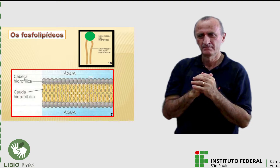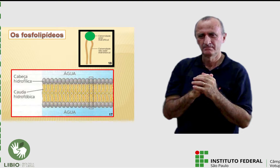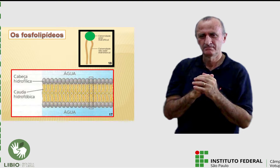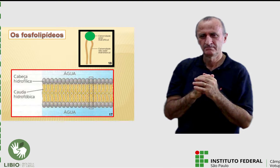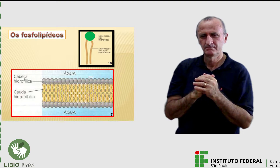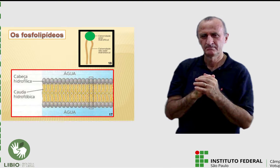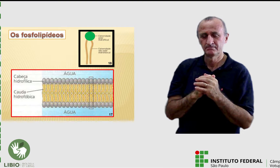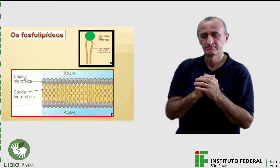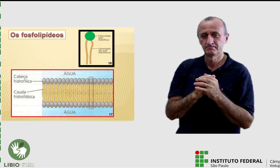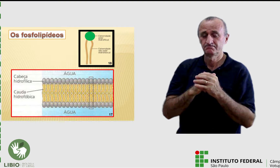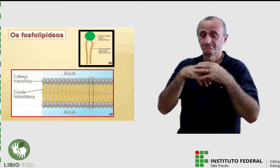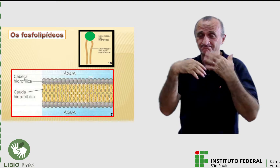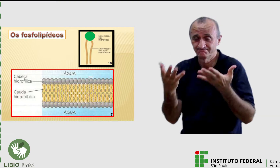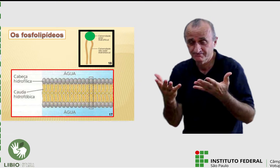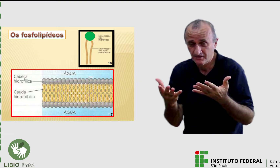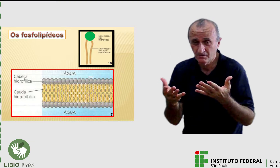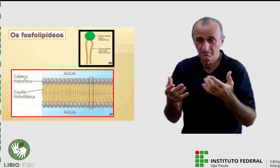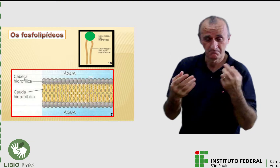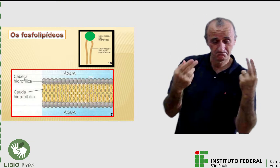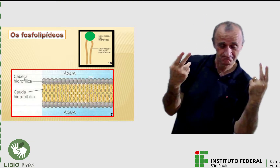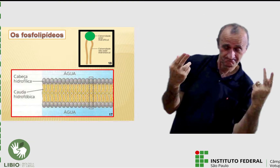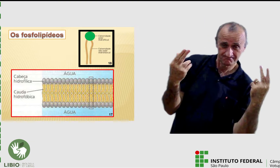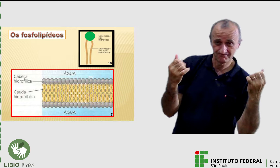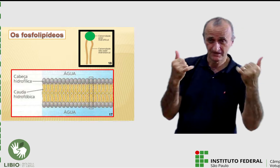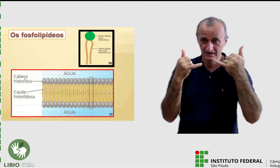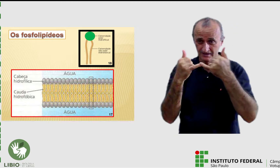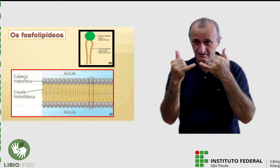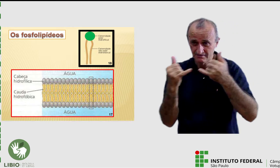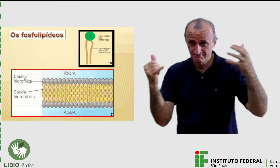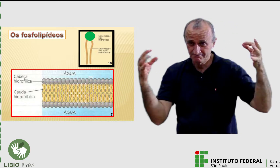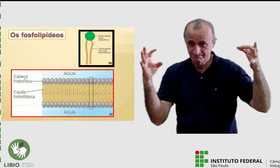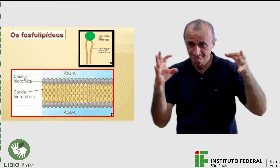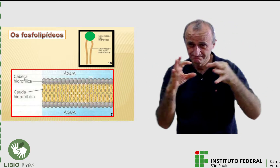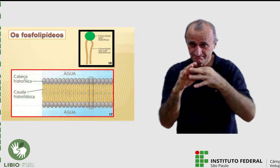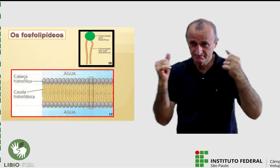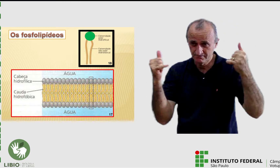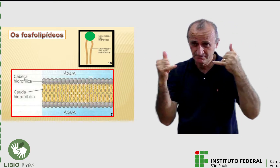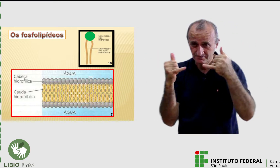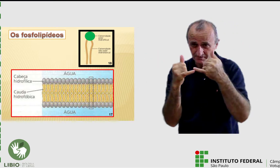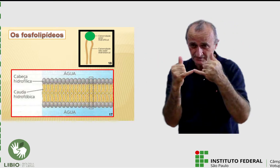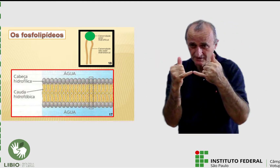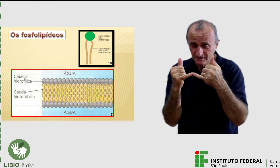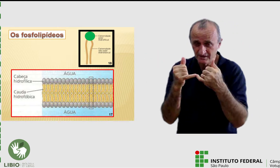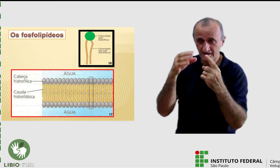Então, como semelhante atrai semelhante, as duas caudas